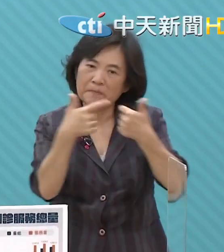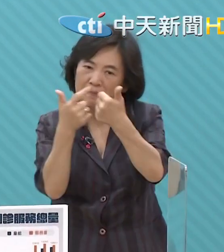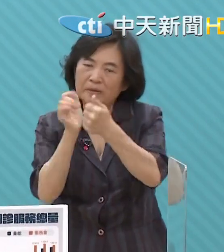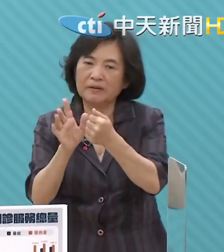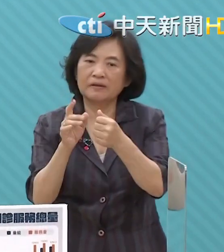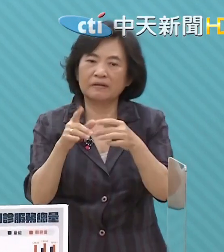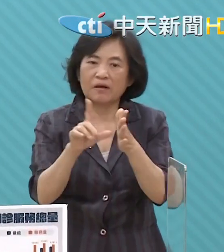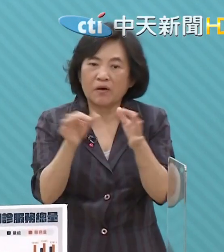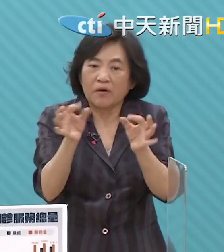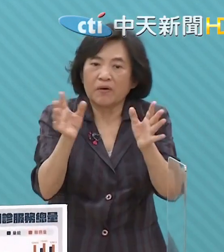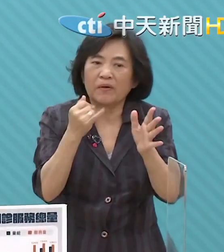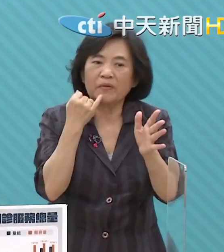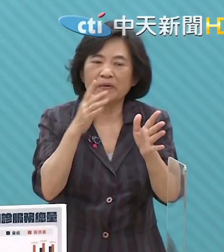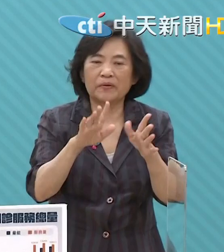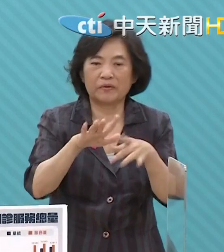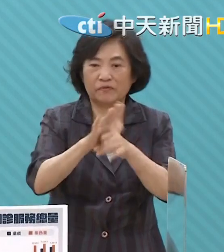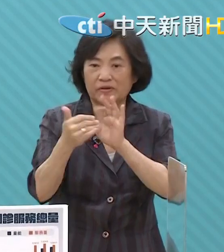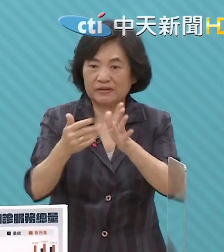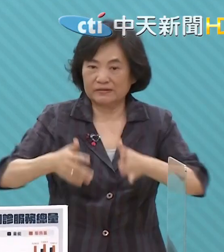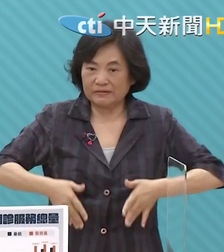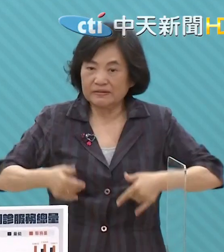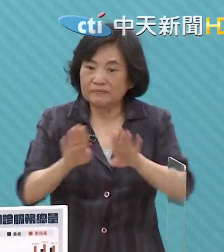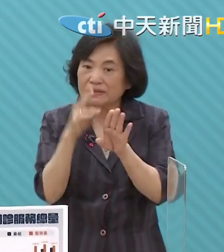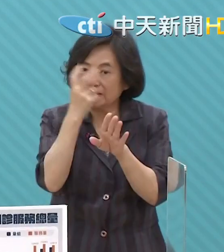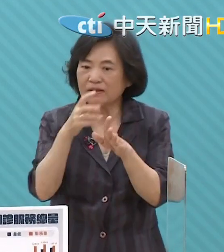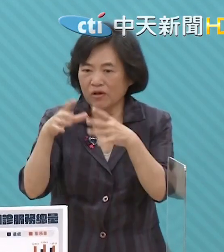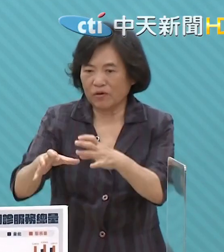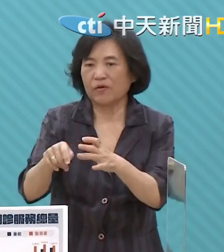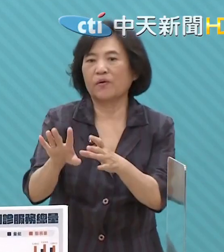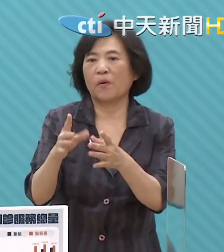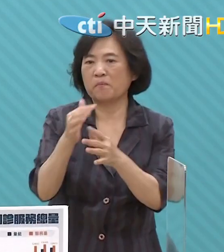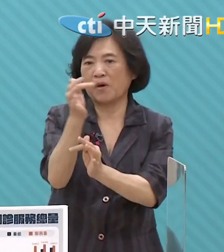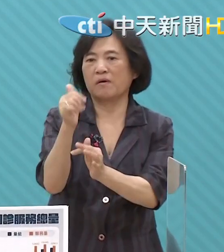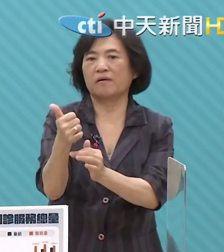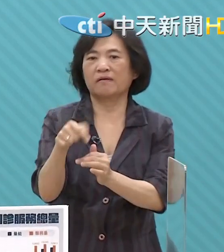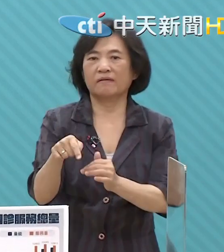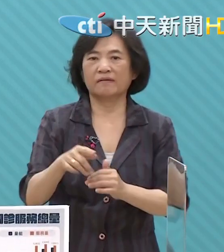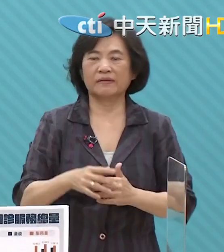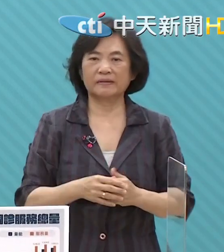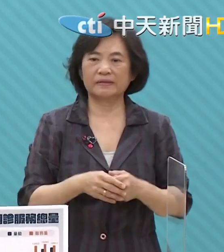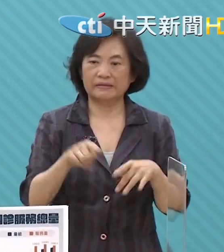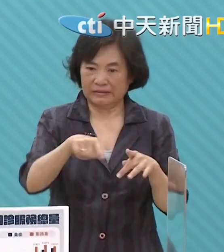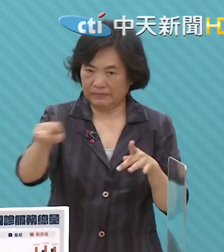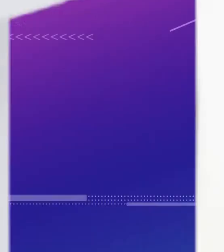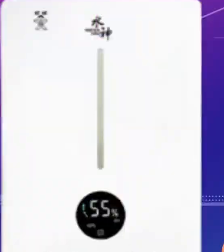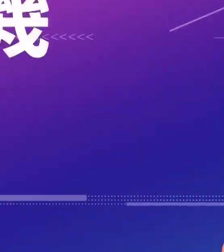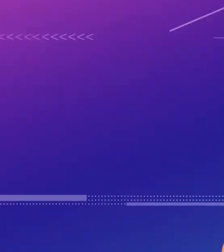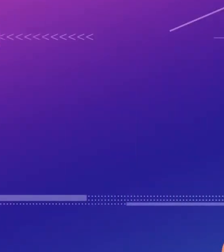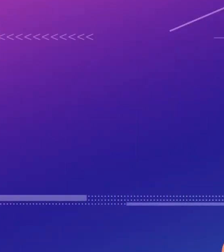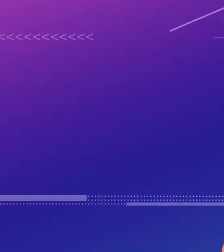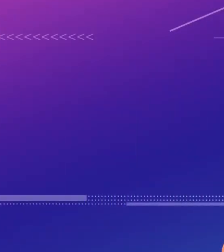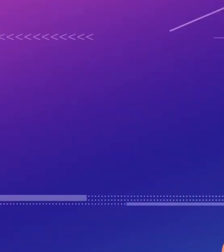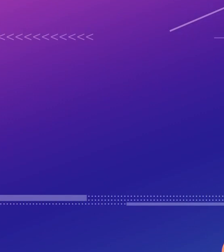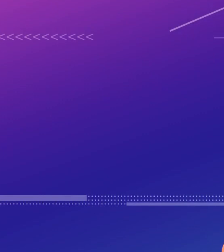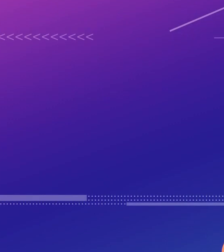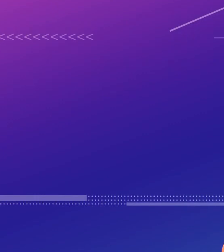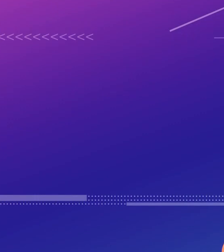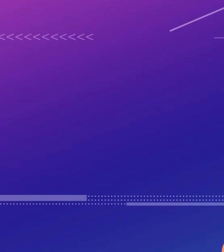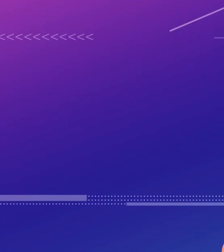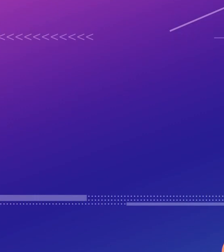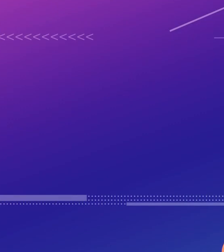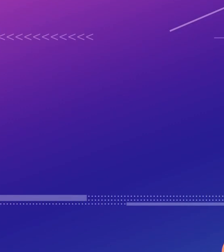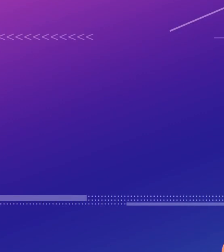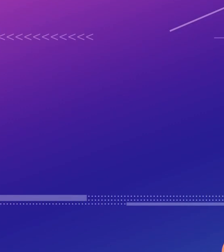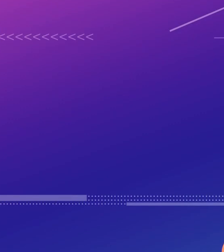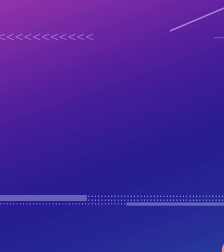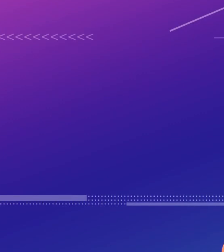把这个防疫急门诊开出来。那我也知道我们现在防疫急门诊哦还有量能。 水神抗菌液呢，它比较特